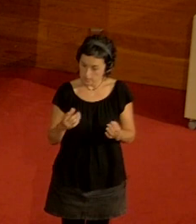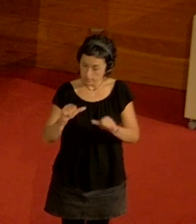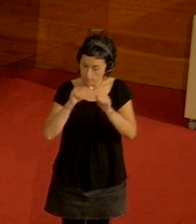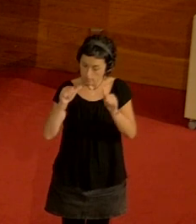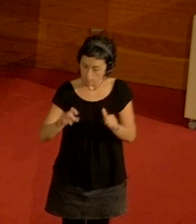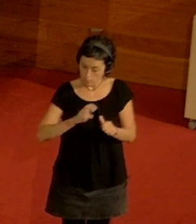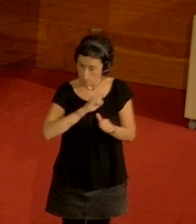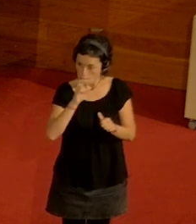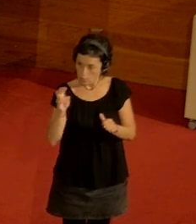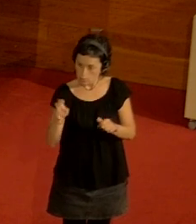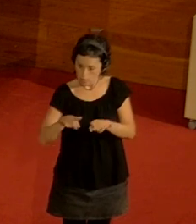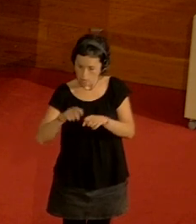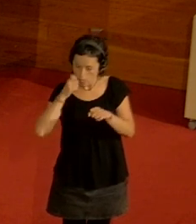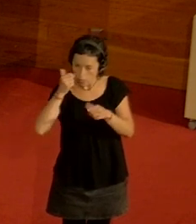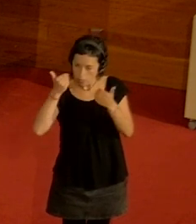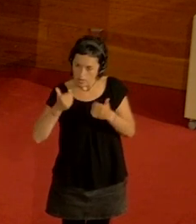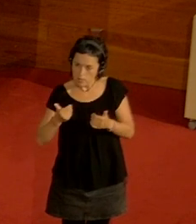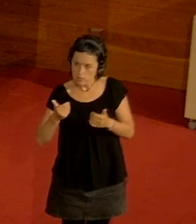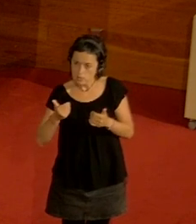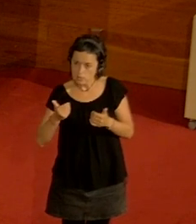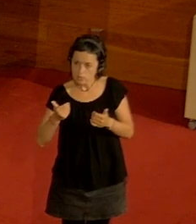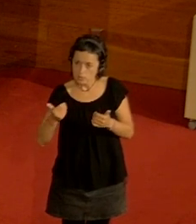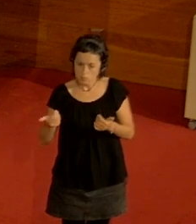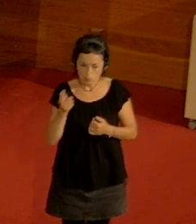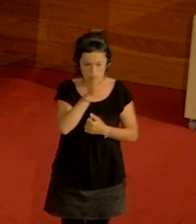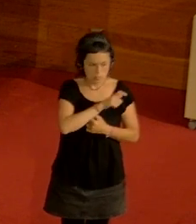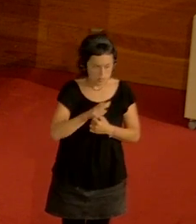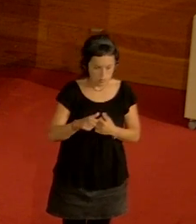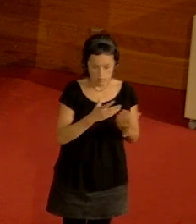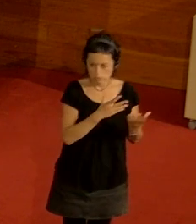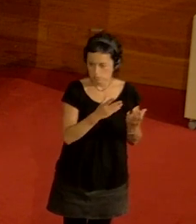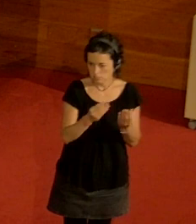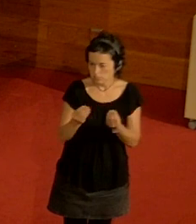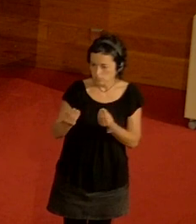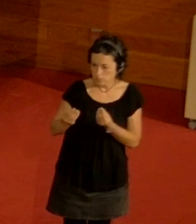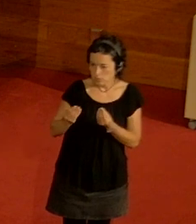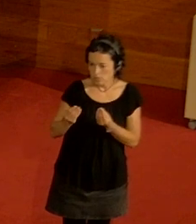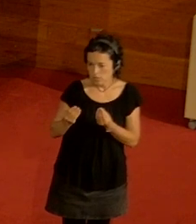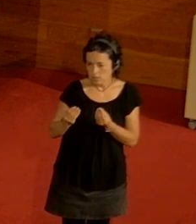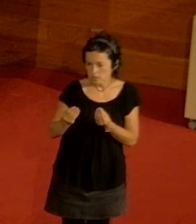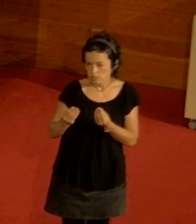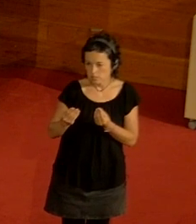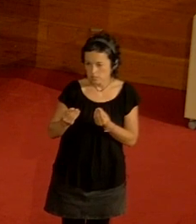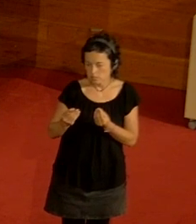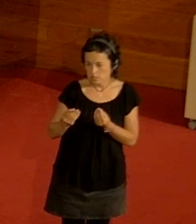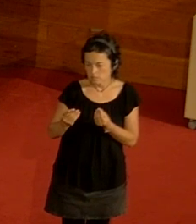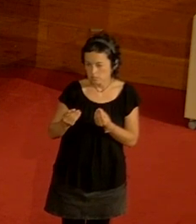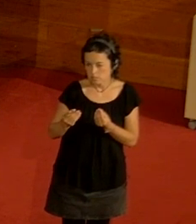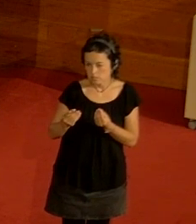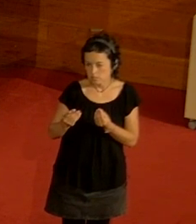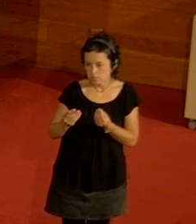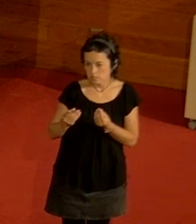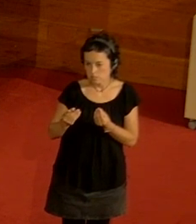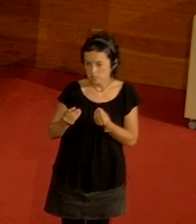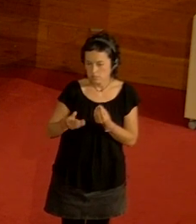hacer las cosas como humanos es cuando muchas personas yo creo que muy eh Muy afectadas por el por lo que está